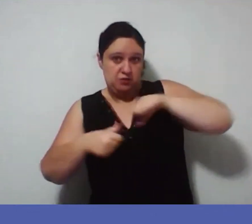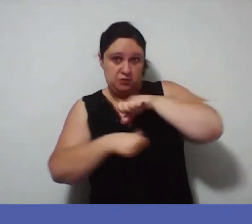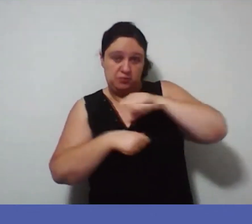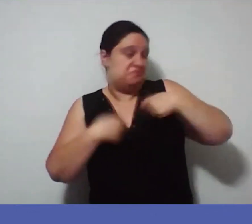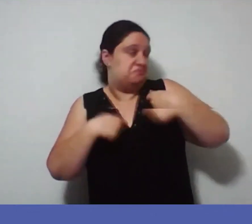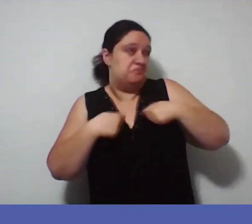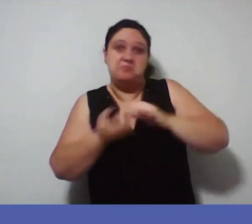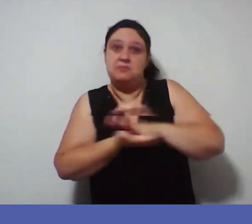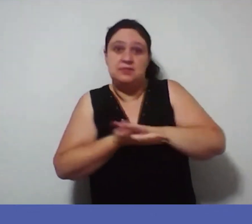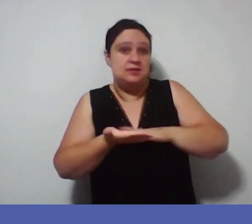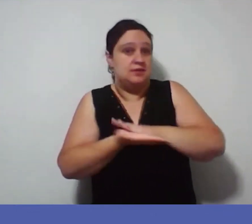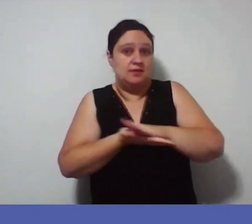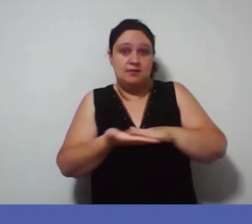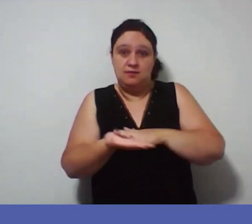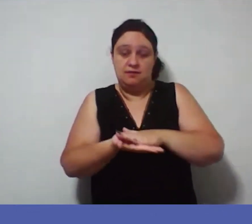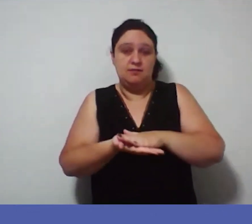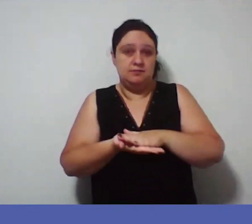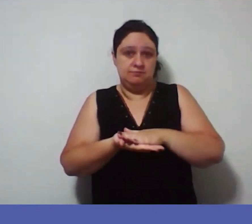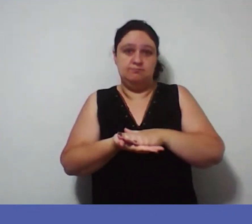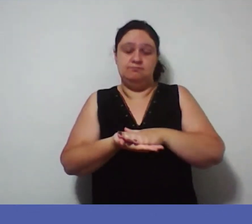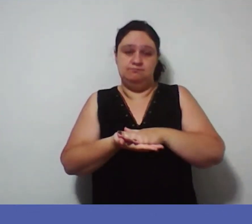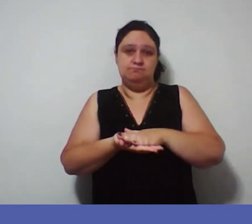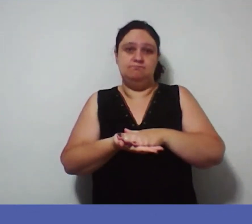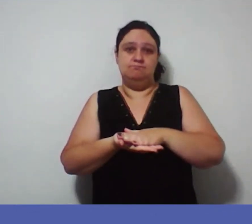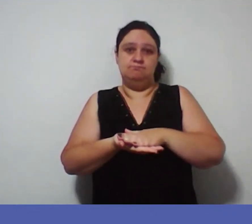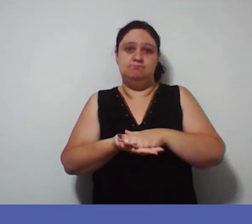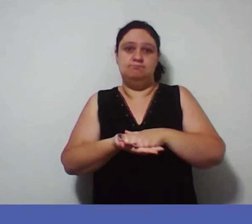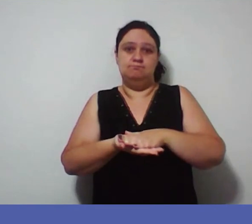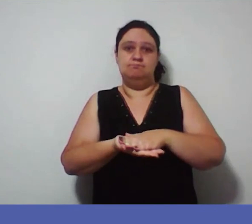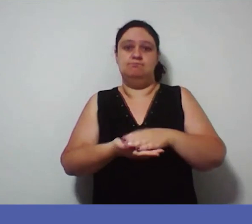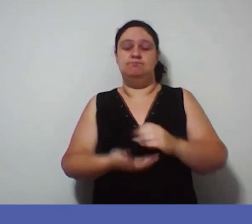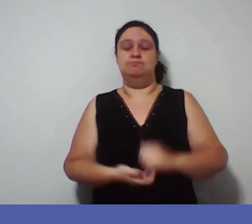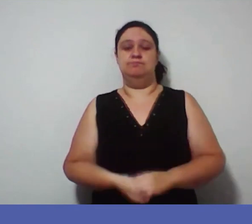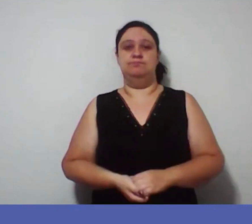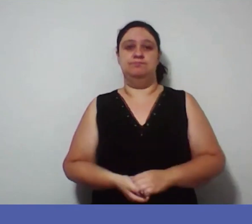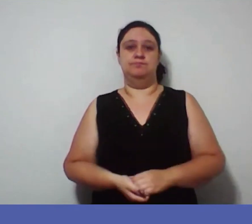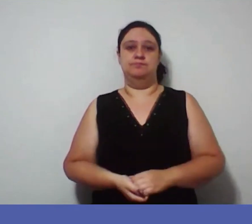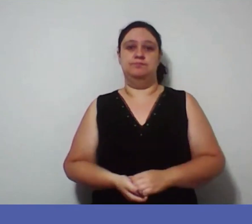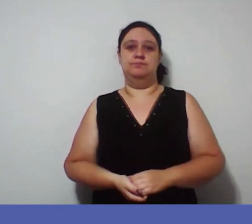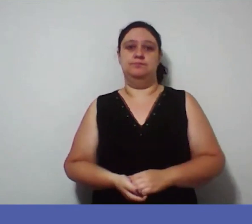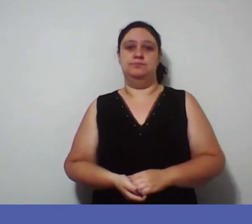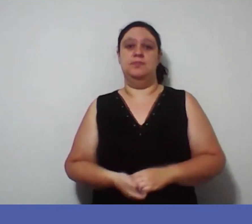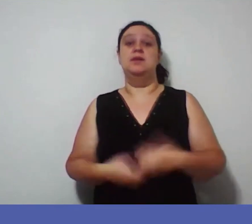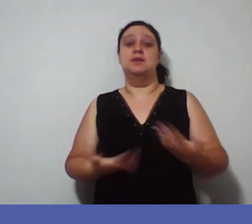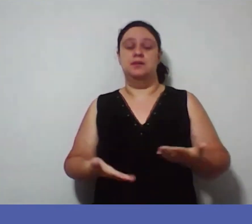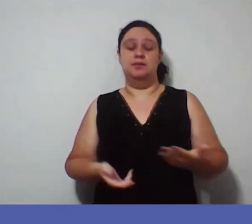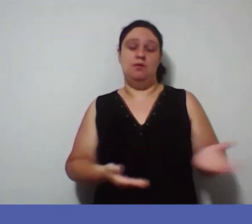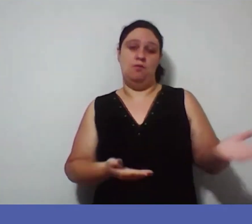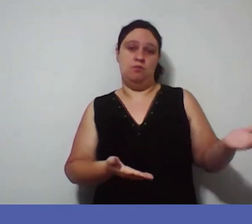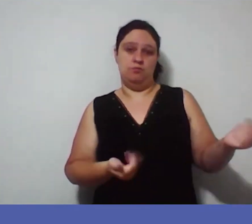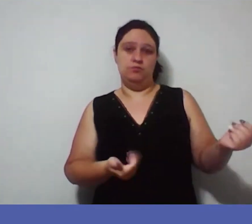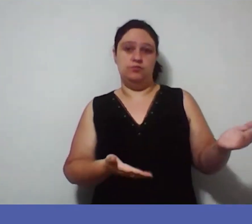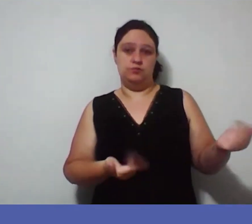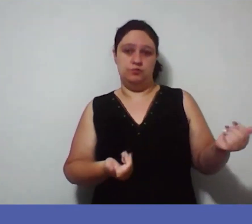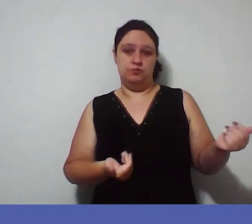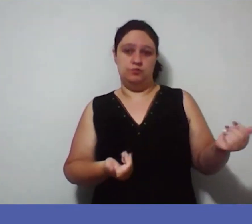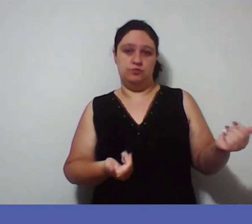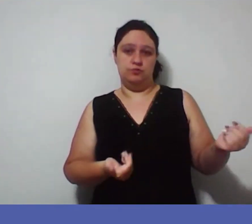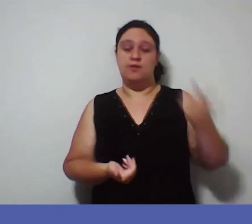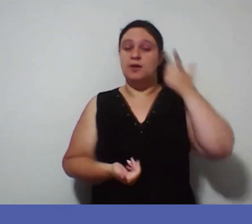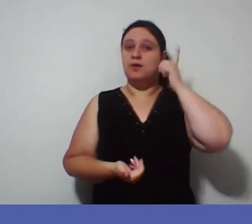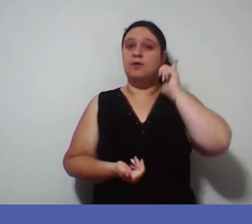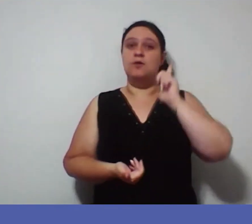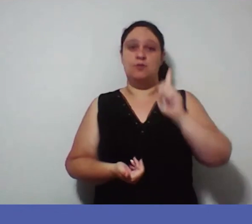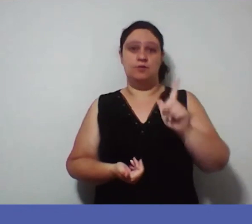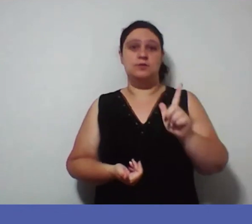Deus, segundo a natureza do Deus bom. Esse jovem, ele alcançou um nível muito bom